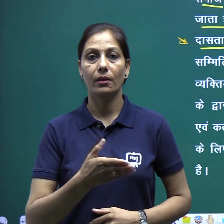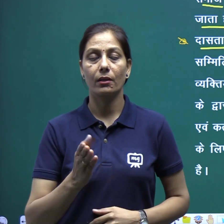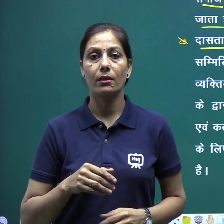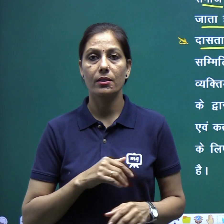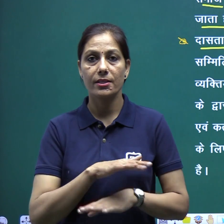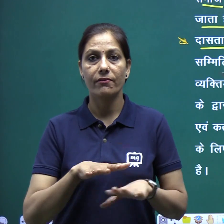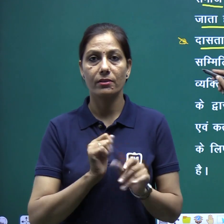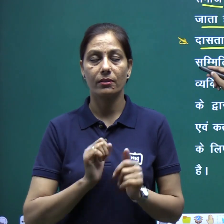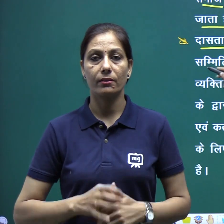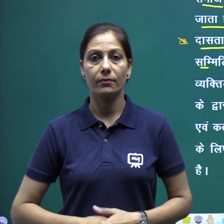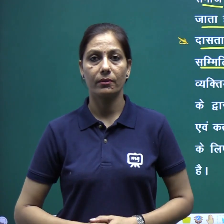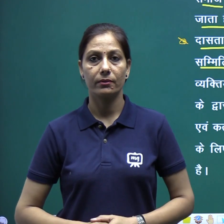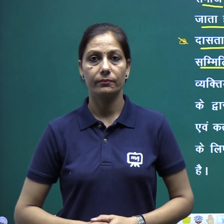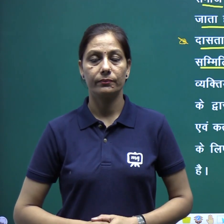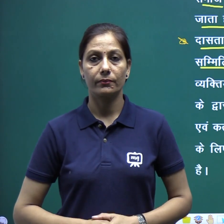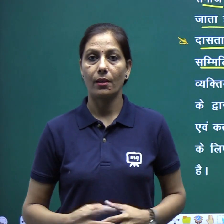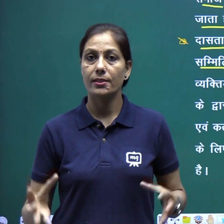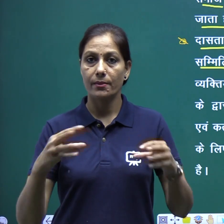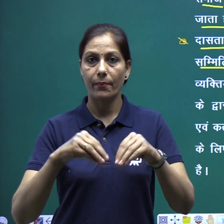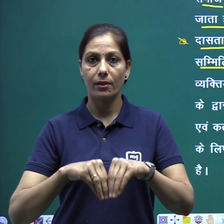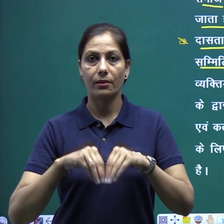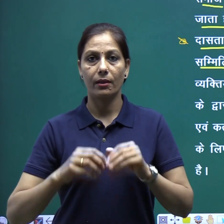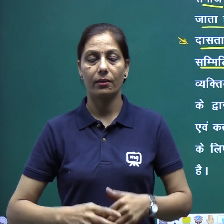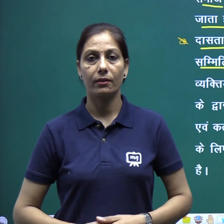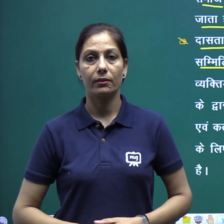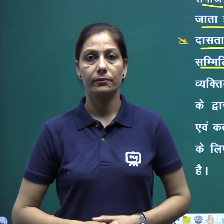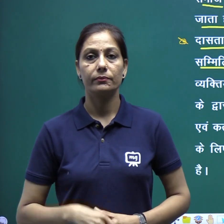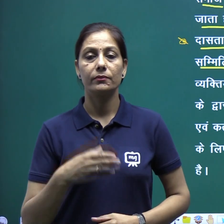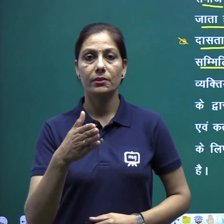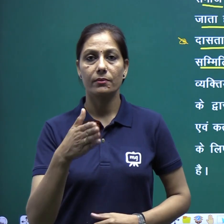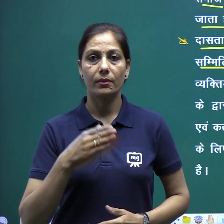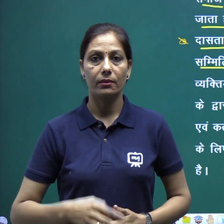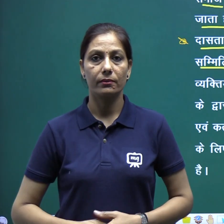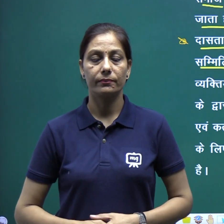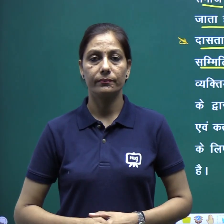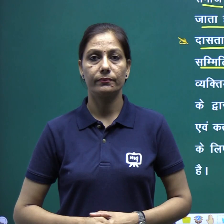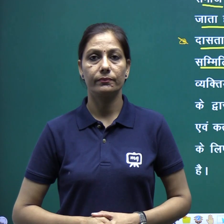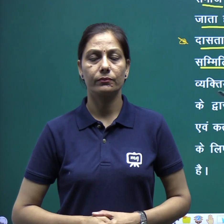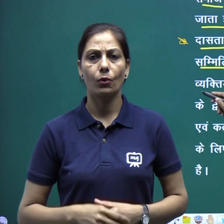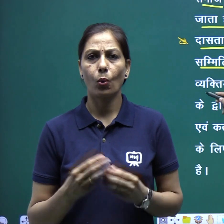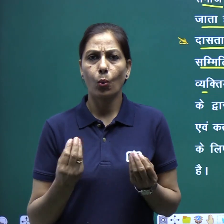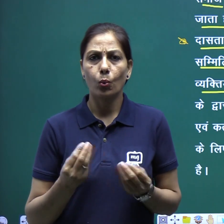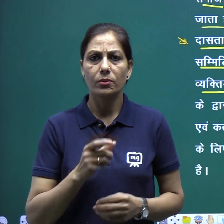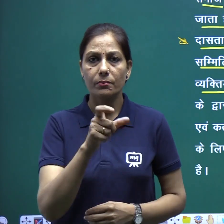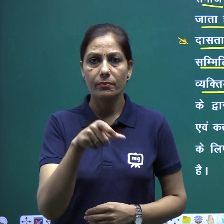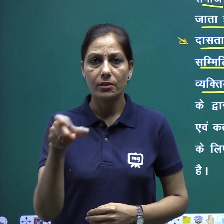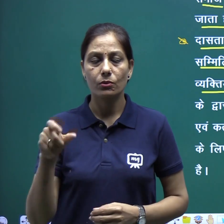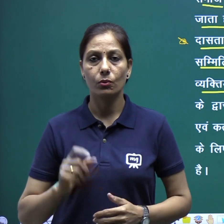यह स्थिति भी सम्मिलित है जिसमें कुछ व्यक्तियों को